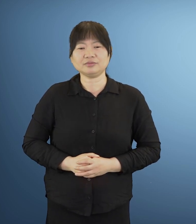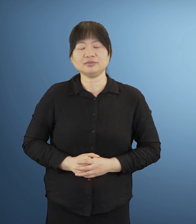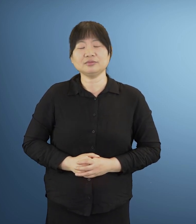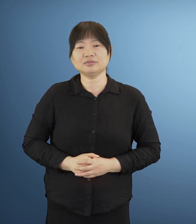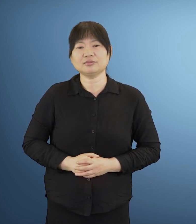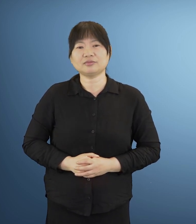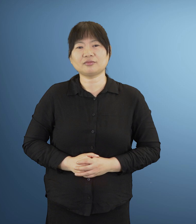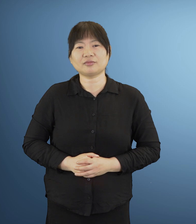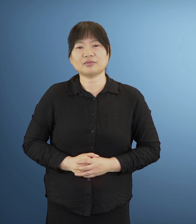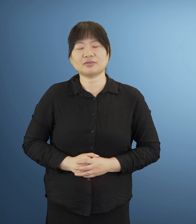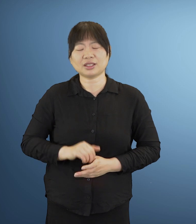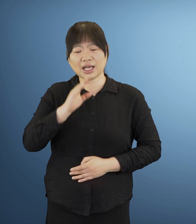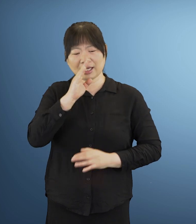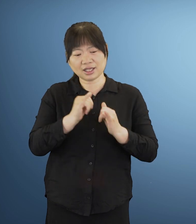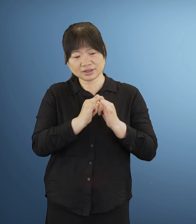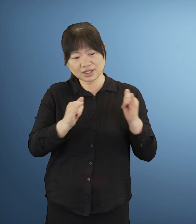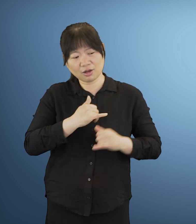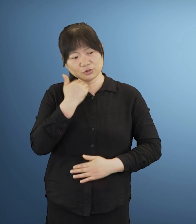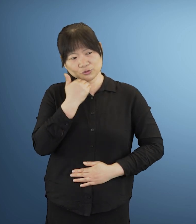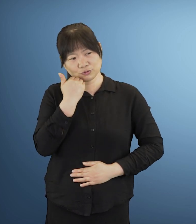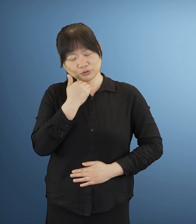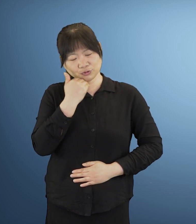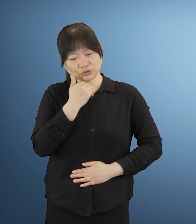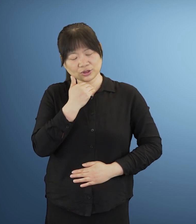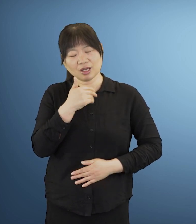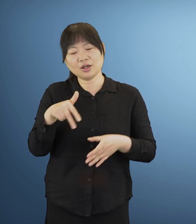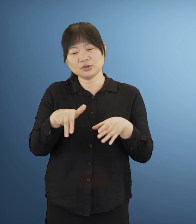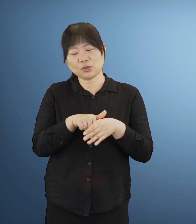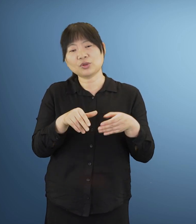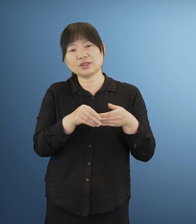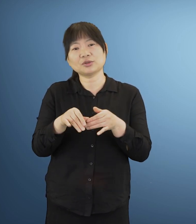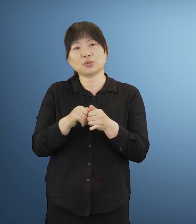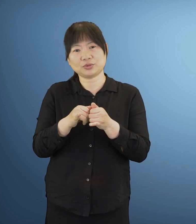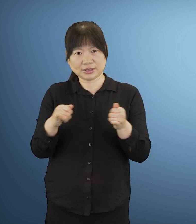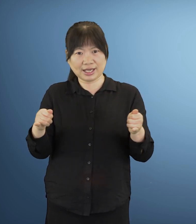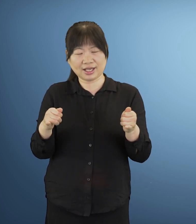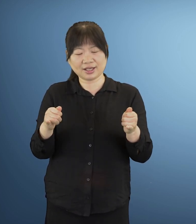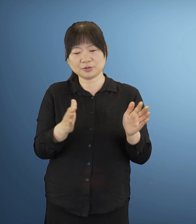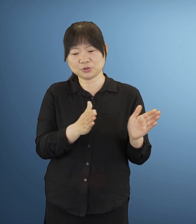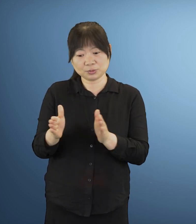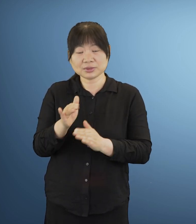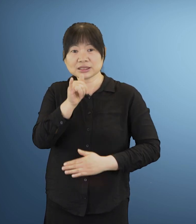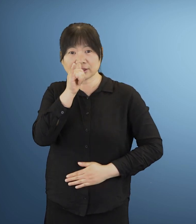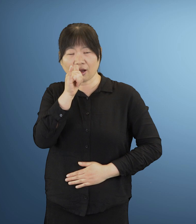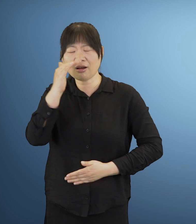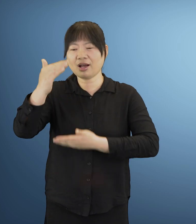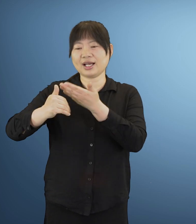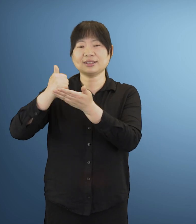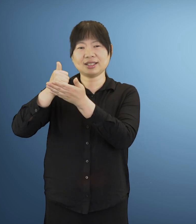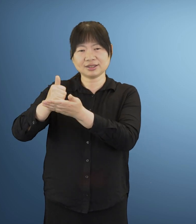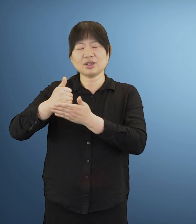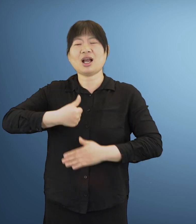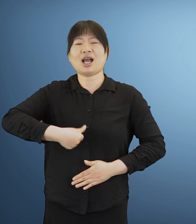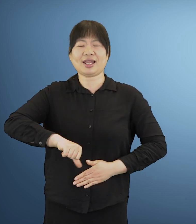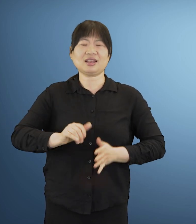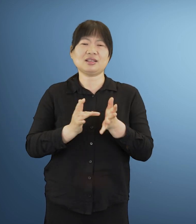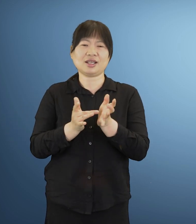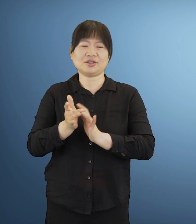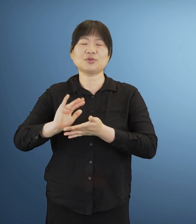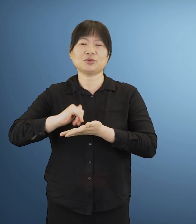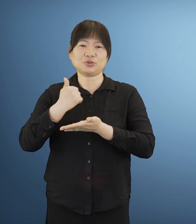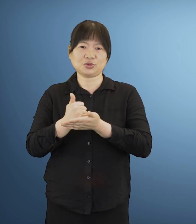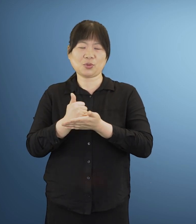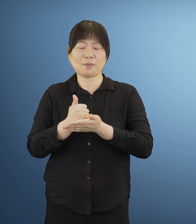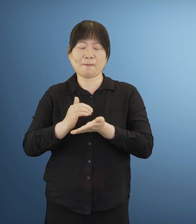여기 악한 자는 누굽니까? 그 당시 종교 지도자들로 구성된 하나님의 아들 예수